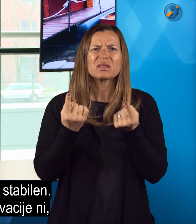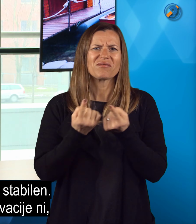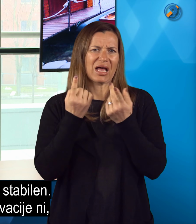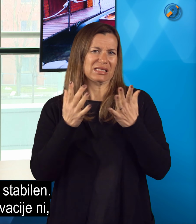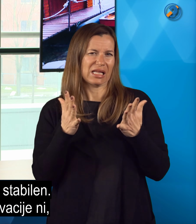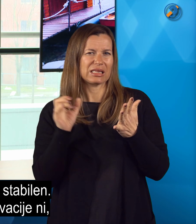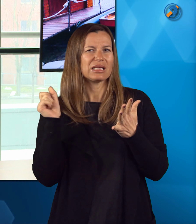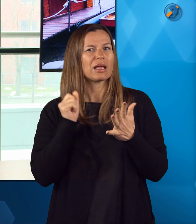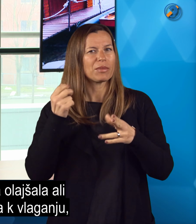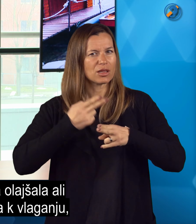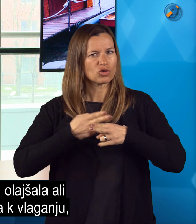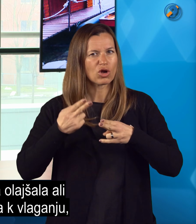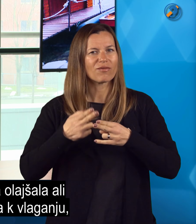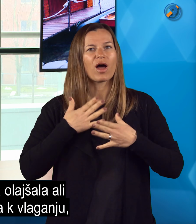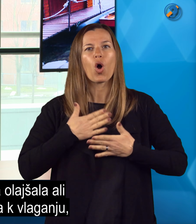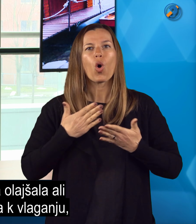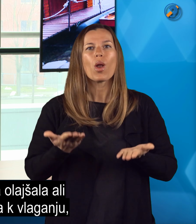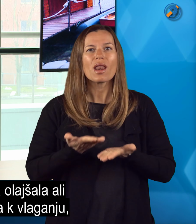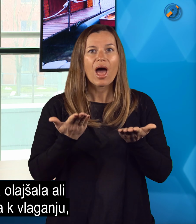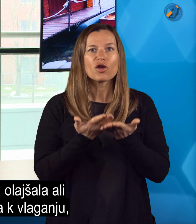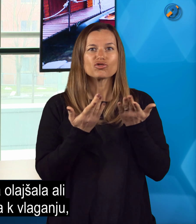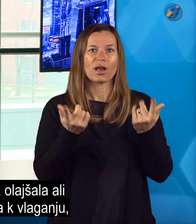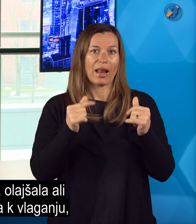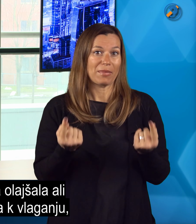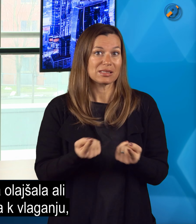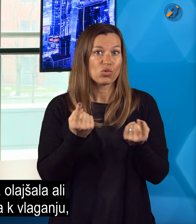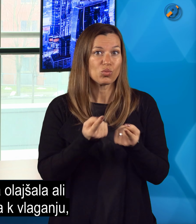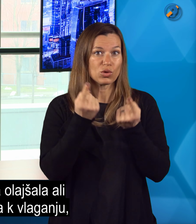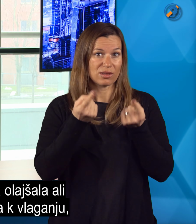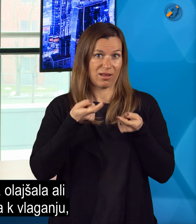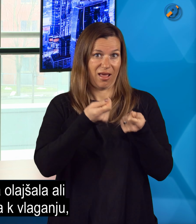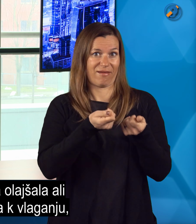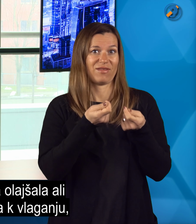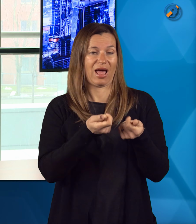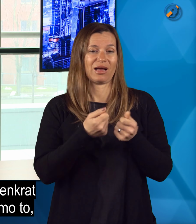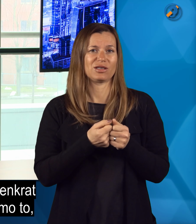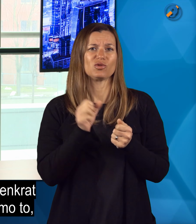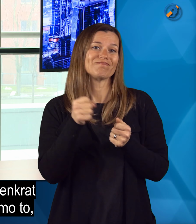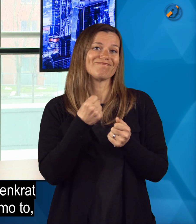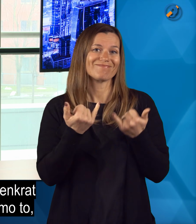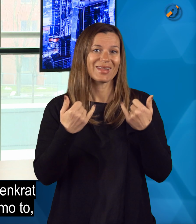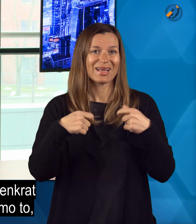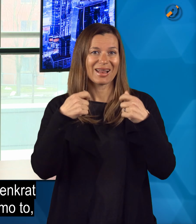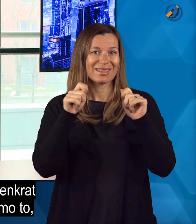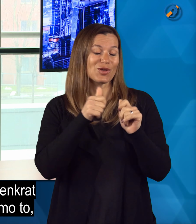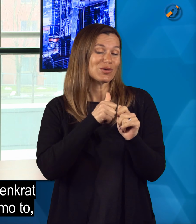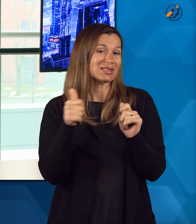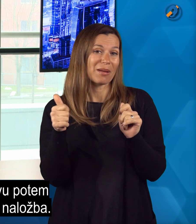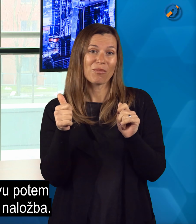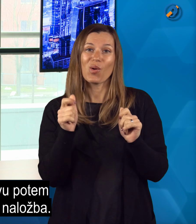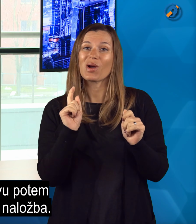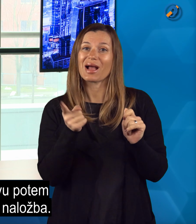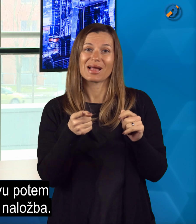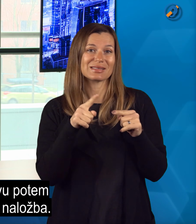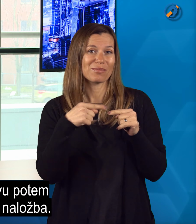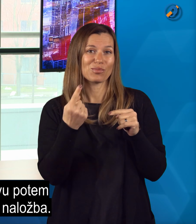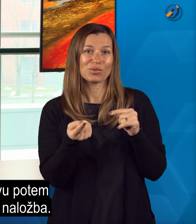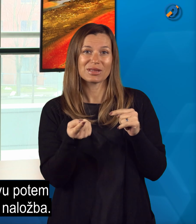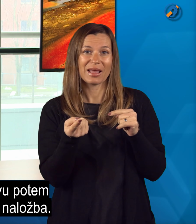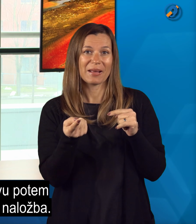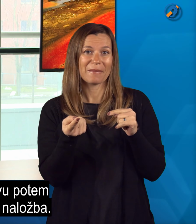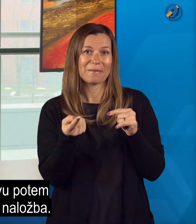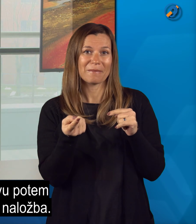nobene motivacije ni, da bi država jim olajšala to v bistvu ali pa jih spodbudila k vlaganju. Tako da zaenkrat gradijo samo to, kar se v